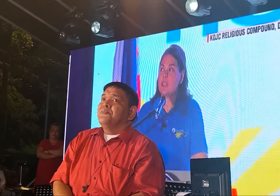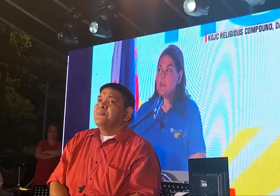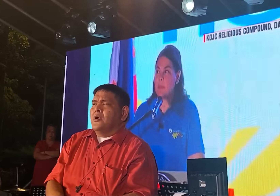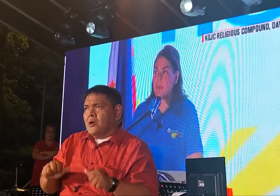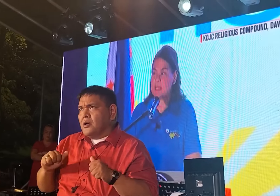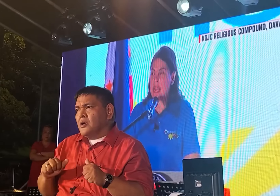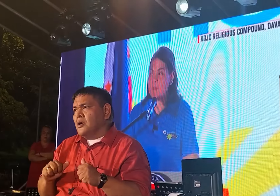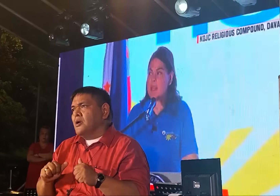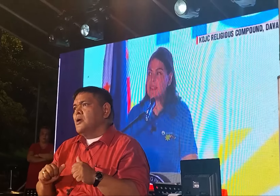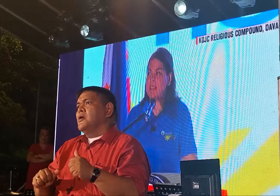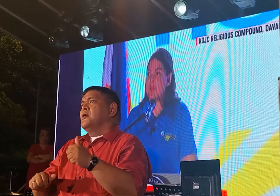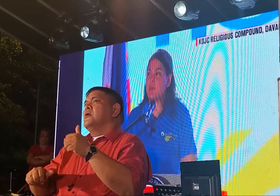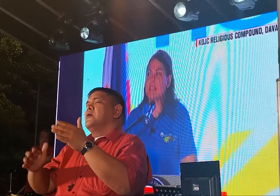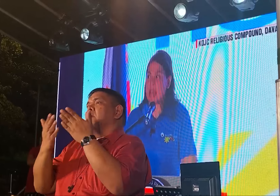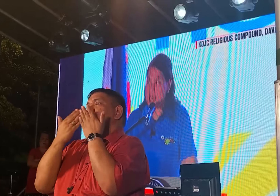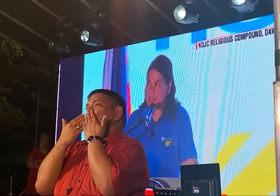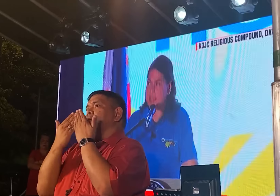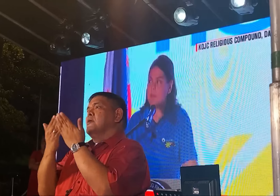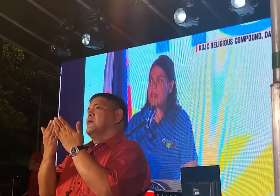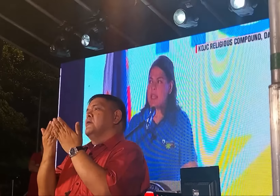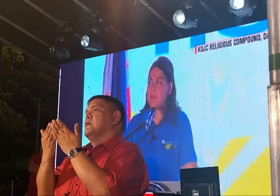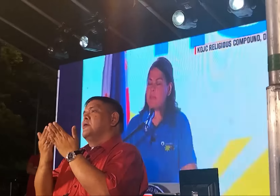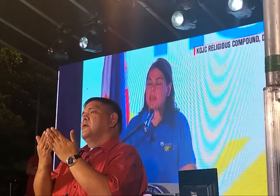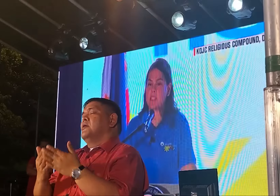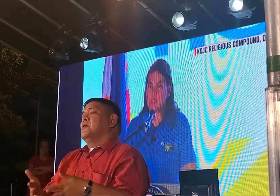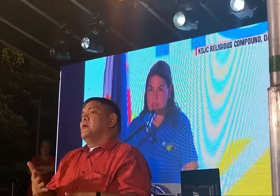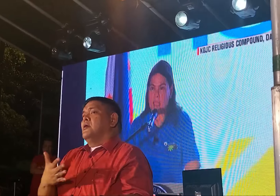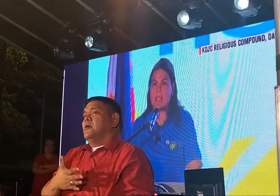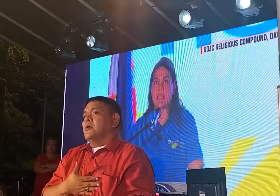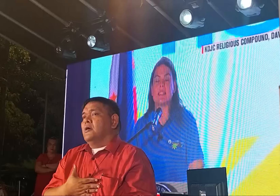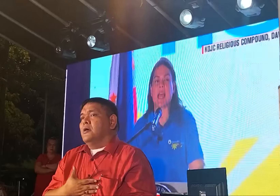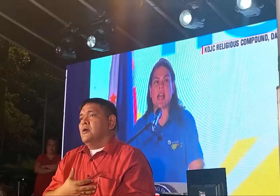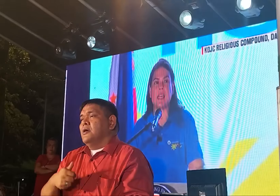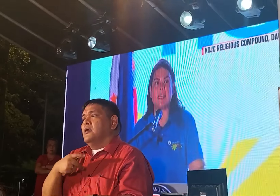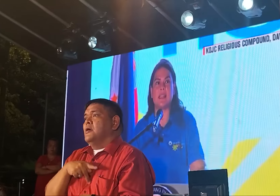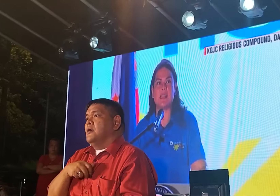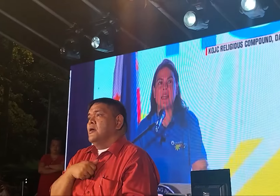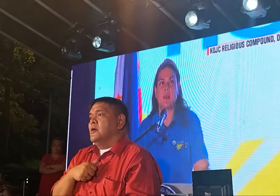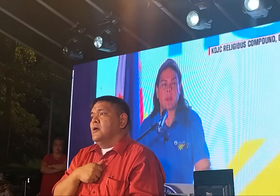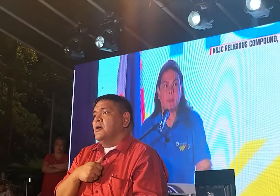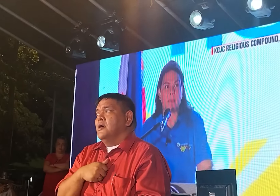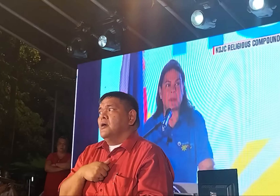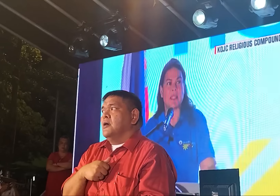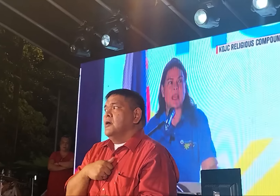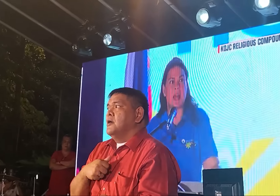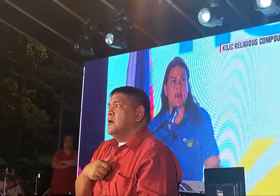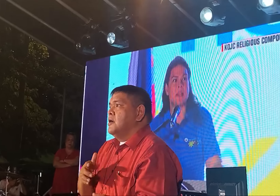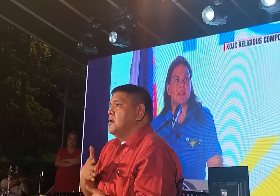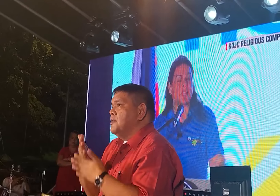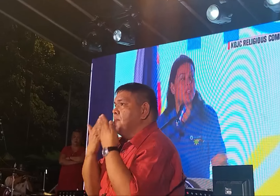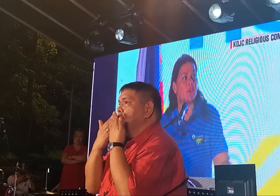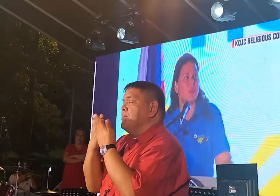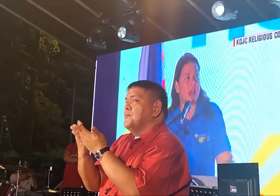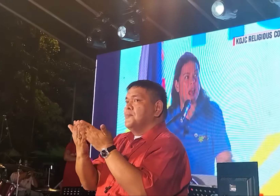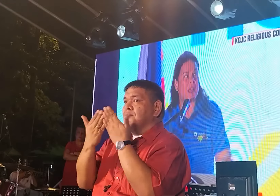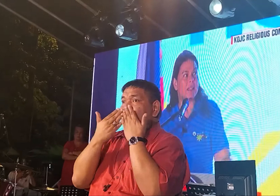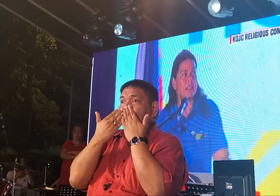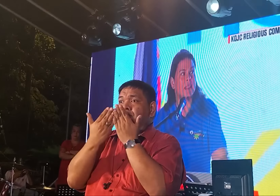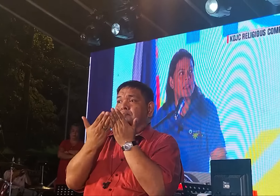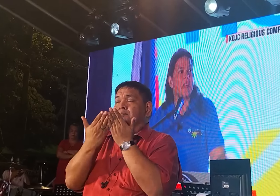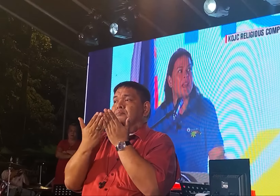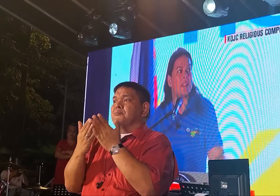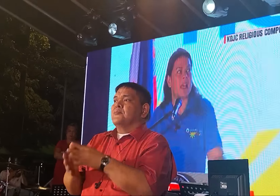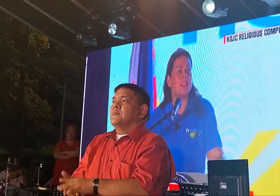Ang susunod na pagpapasalamat ay mula sa akin pa din, personal din sa akin, ang pagpapasalamat sa inyong